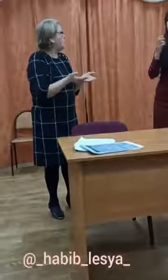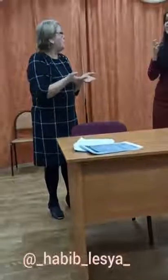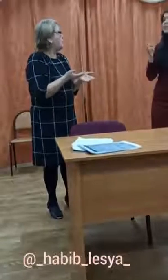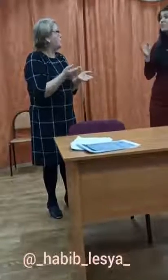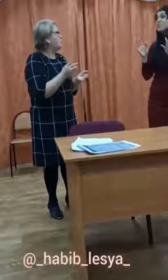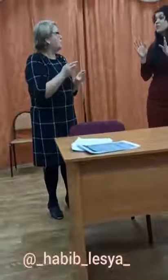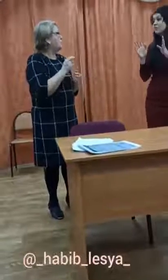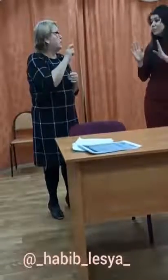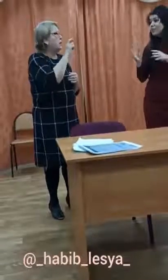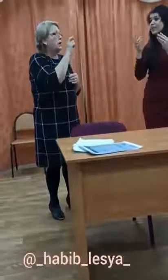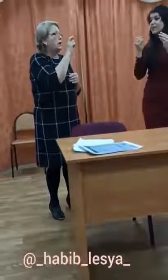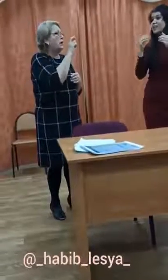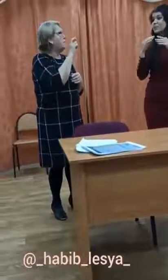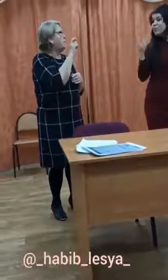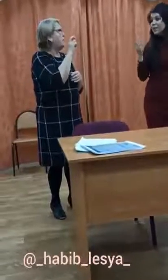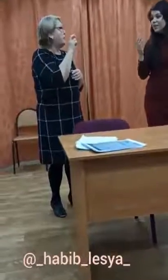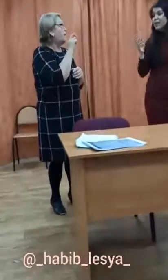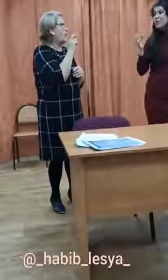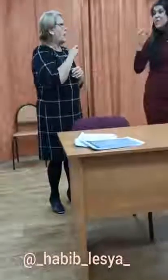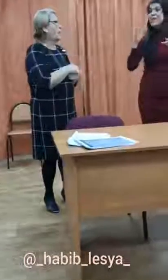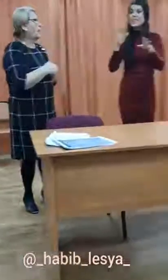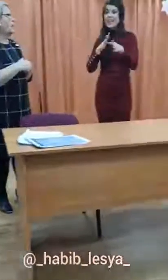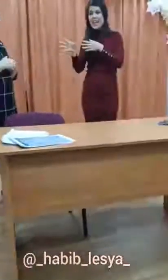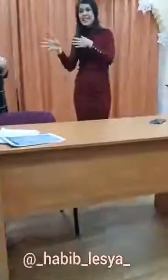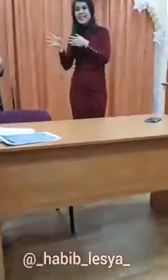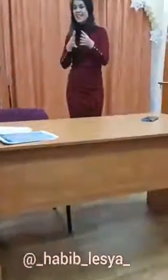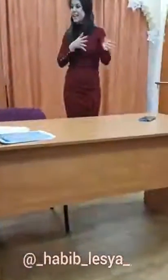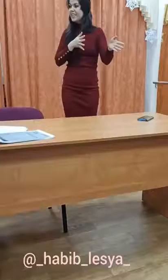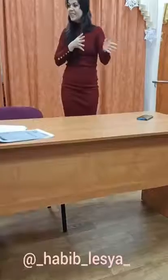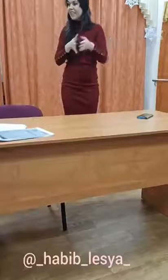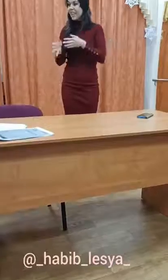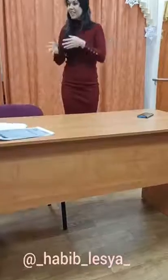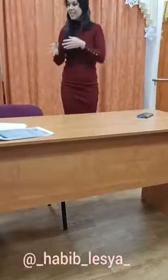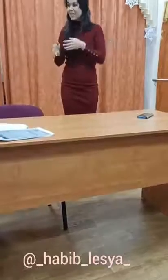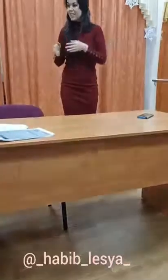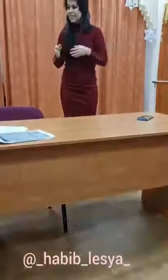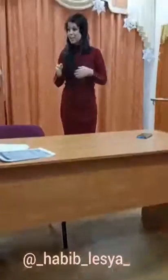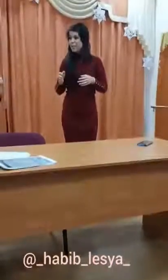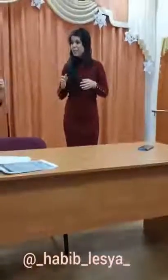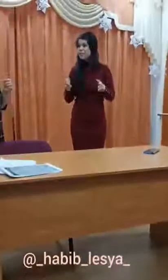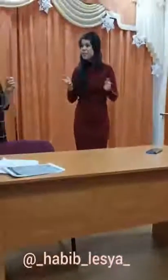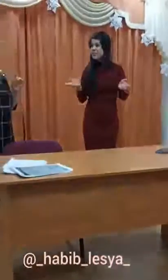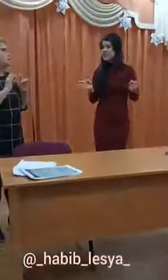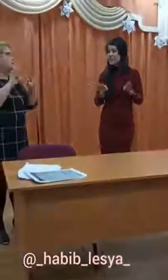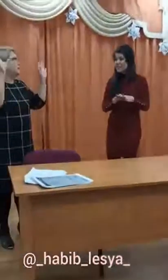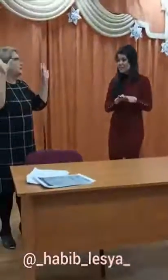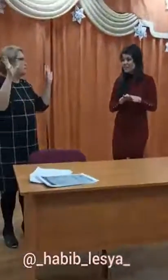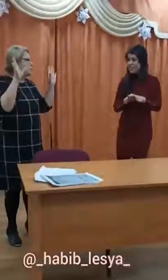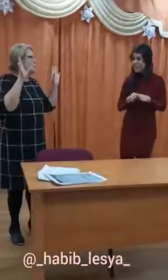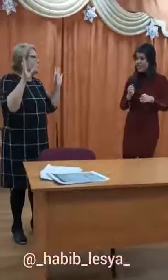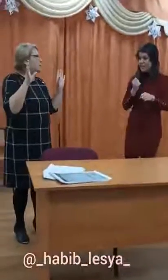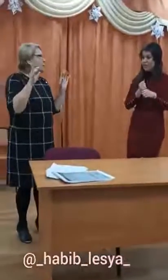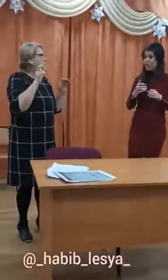Бизнес у них свой, да, денег много. Она тратила, тратила. Потом бизнес закрылся, работы